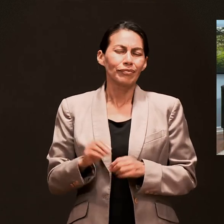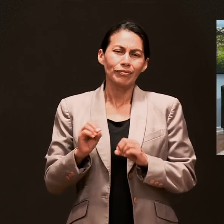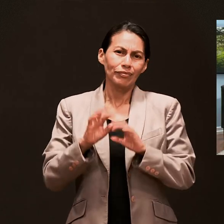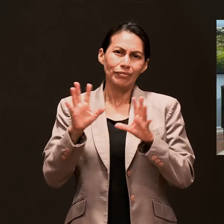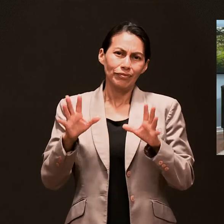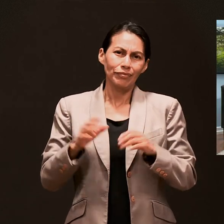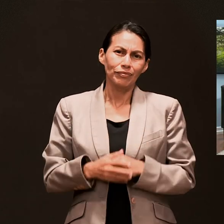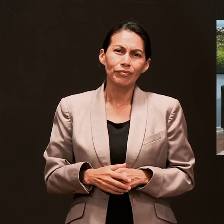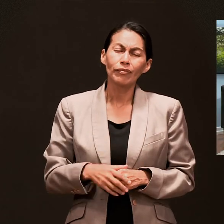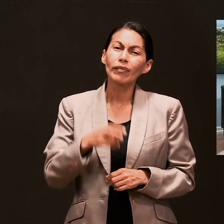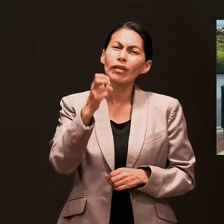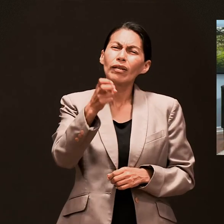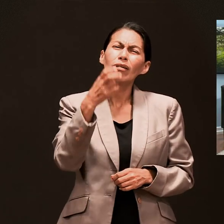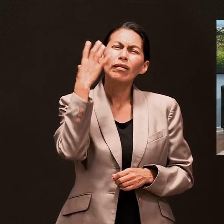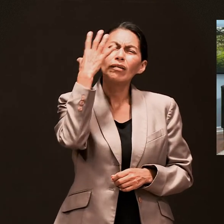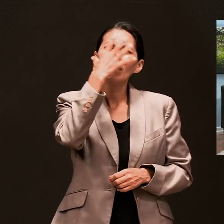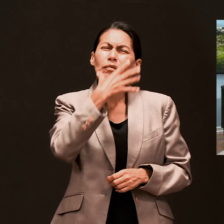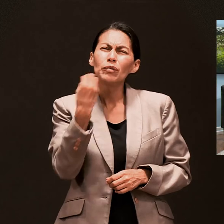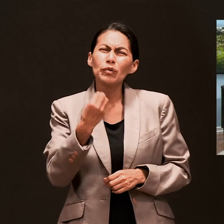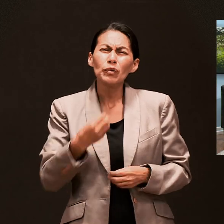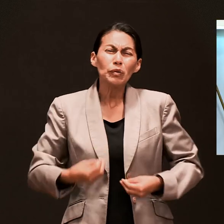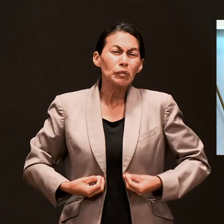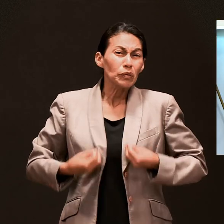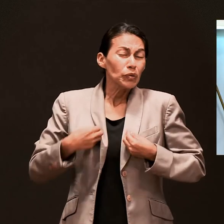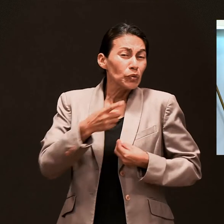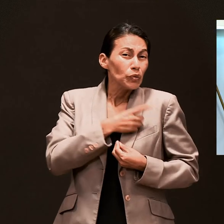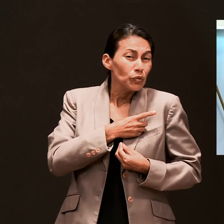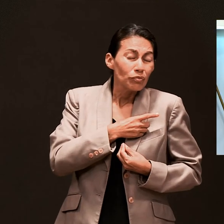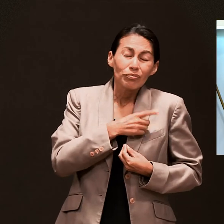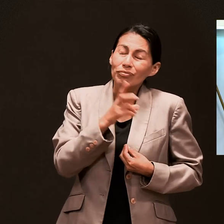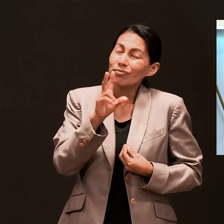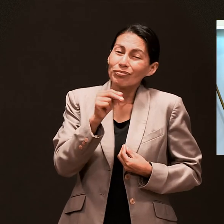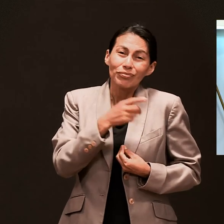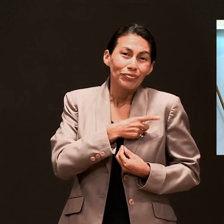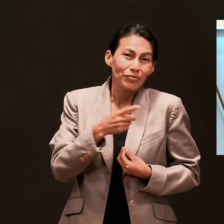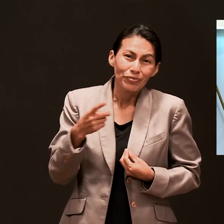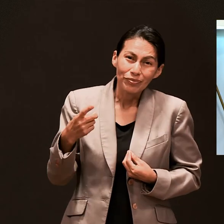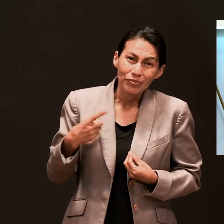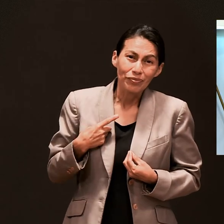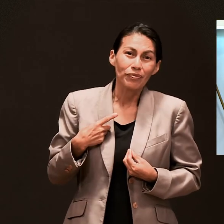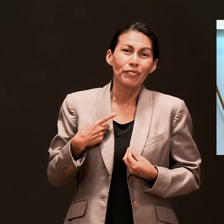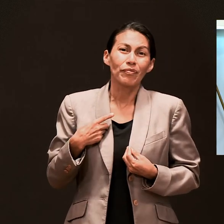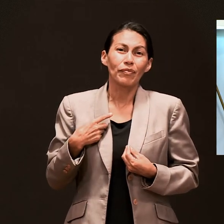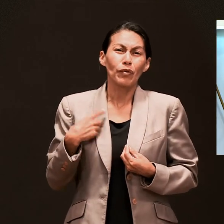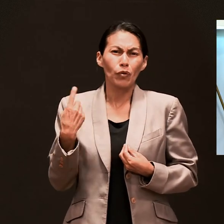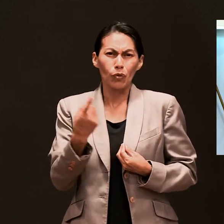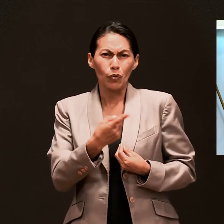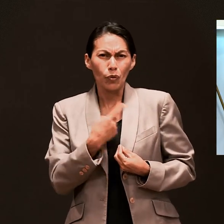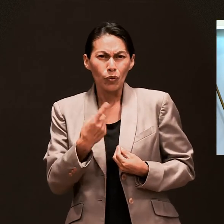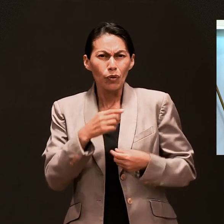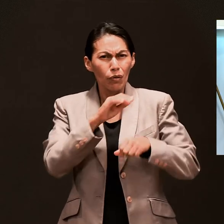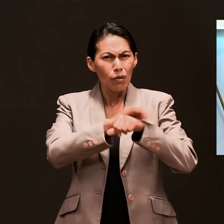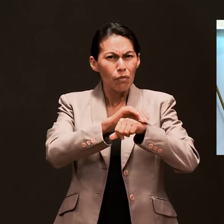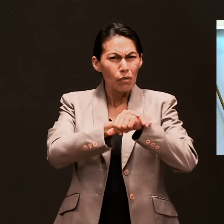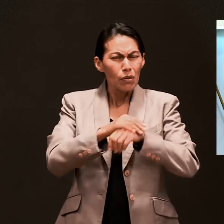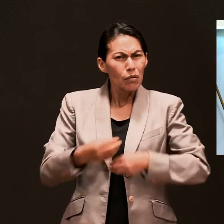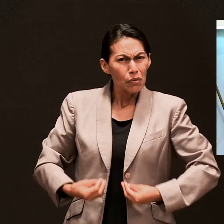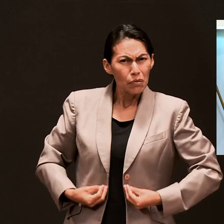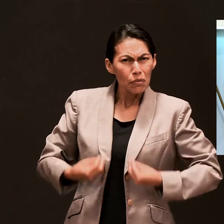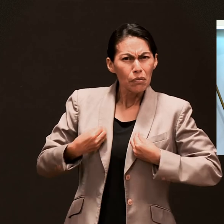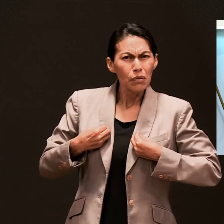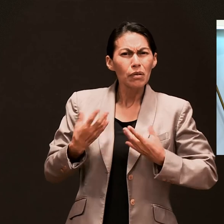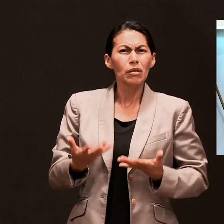supuesto Y eso es maravilloso Nadie debe vivir la vida solitaria debe vivir una vida